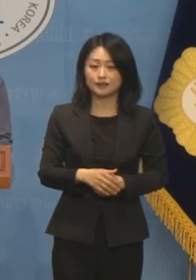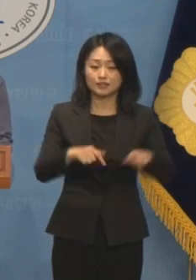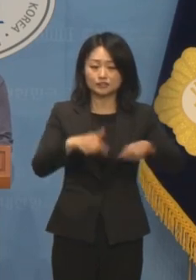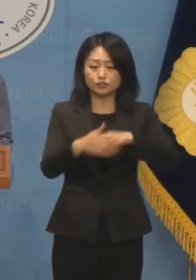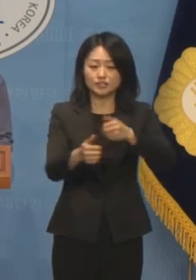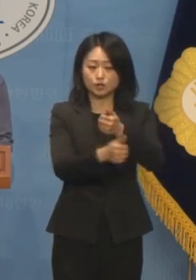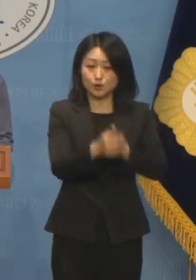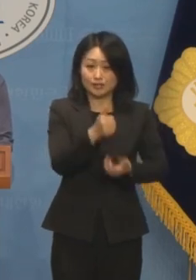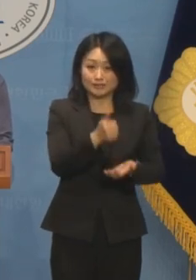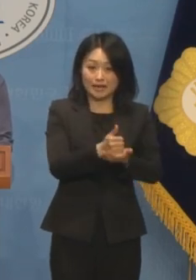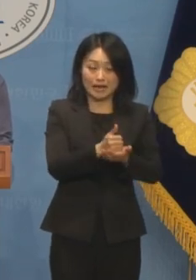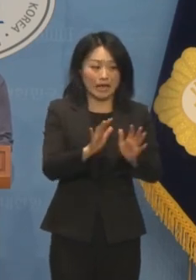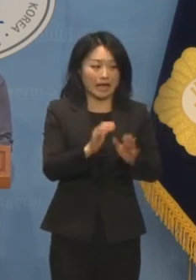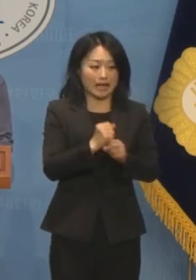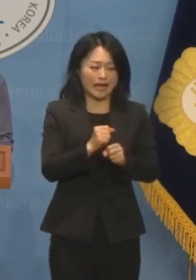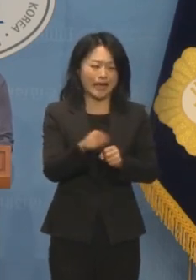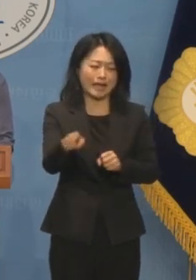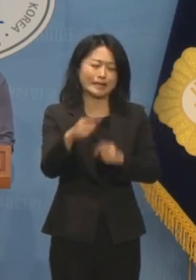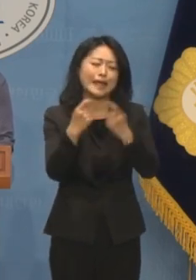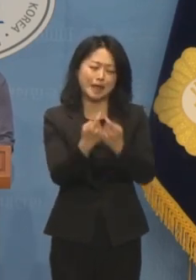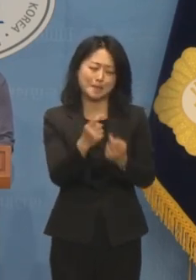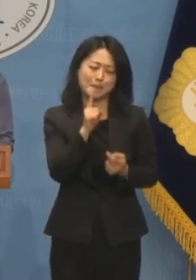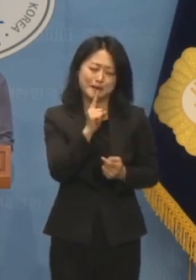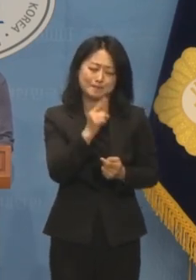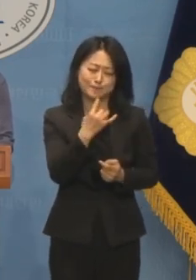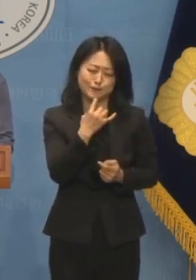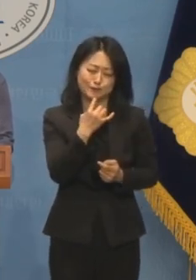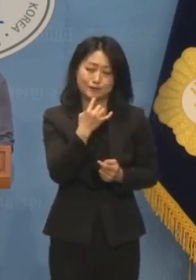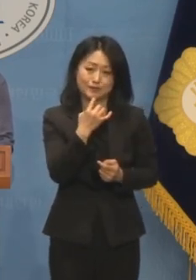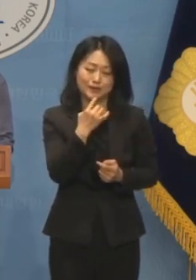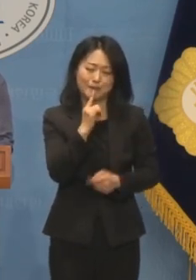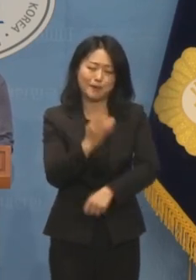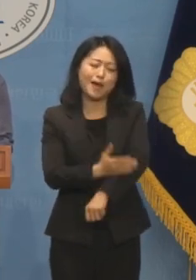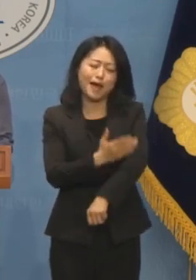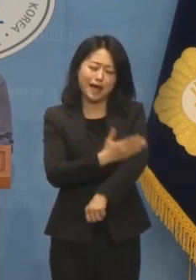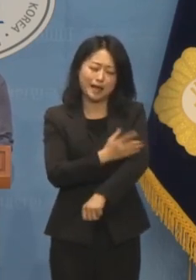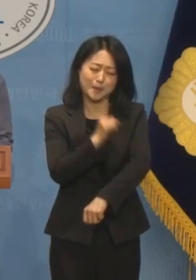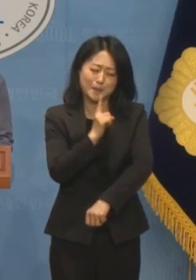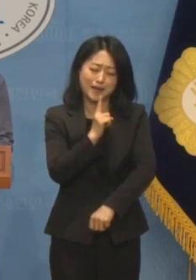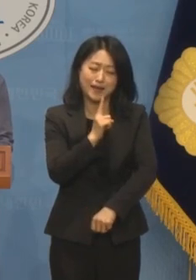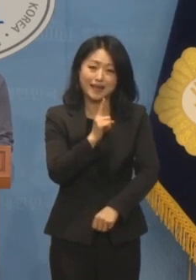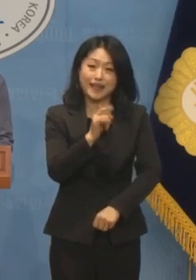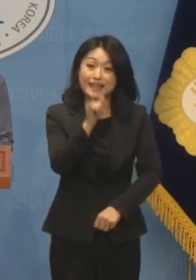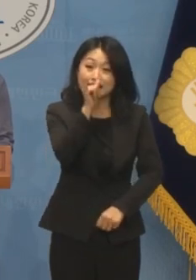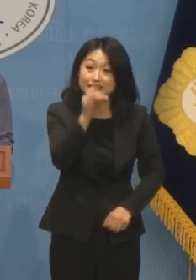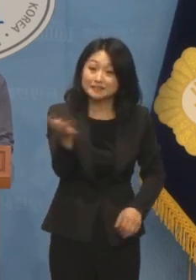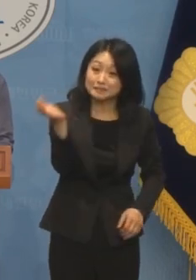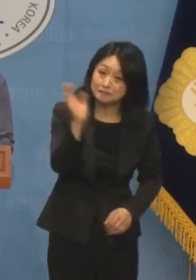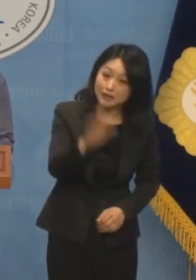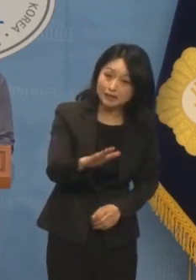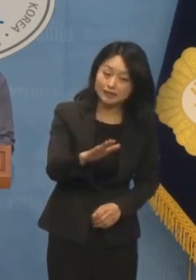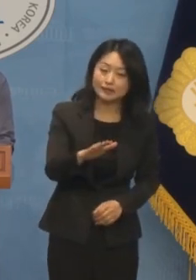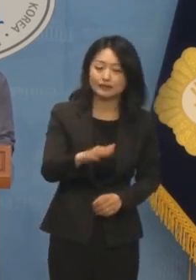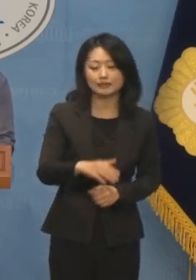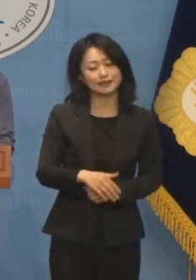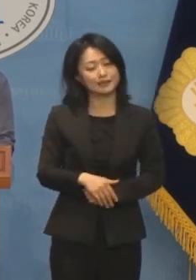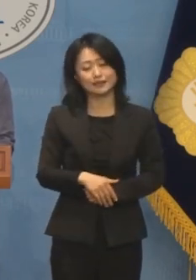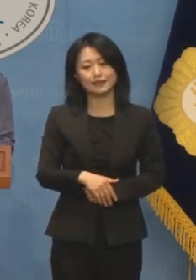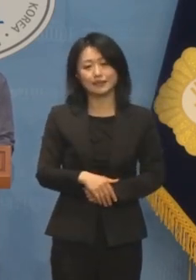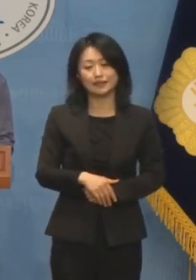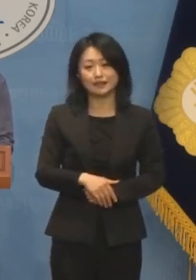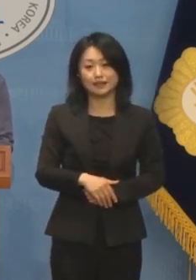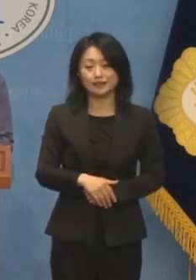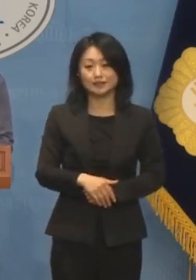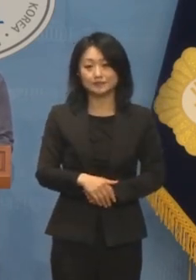정책위 의장이 개인 발언으로 확대 해석된 측면이 있다고 진화에는 나섰습니다만 과반을